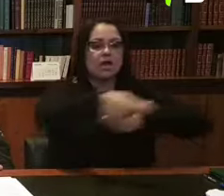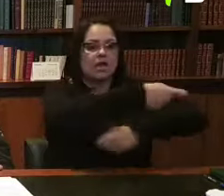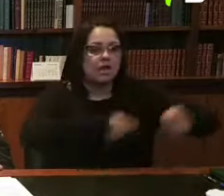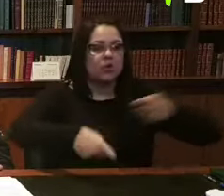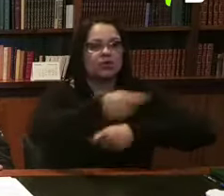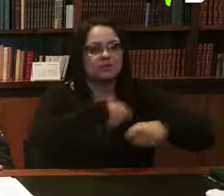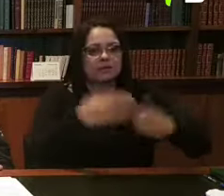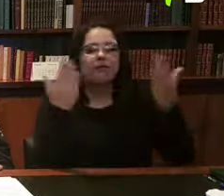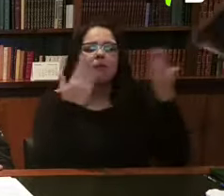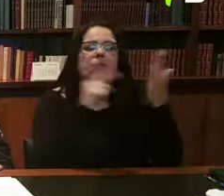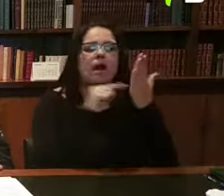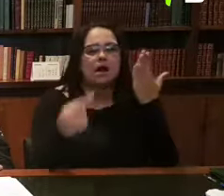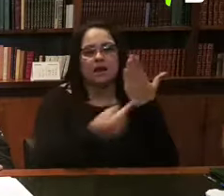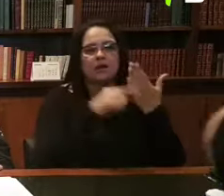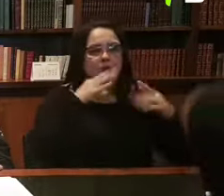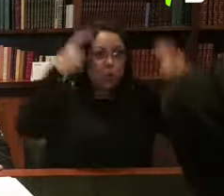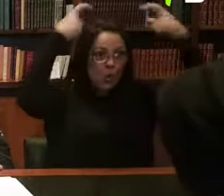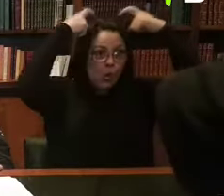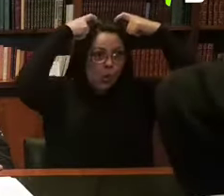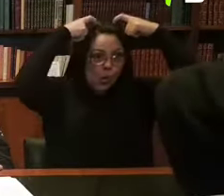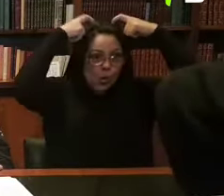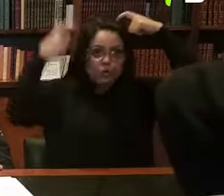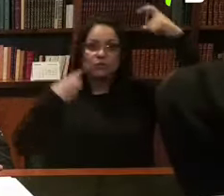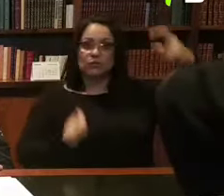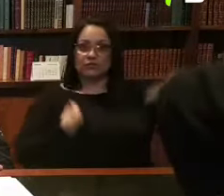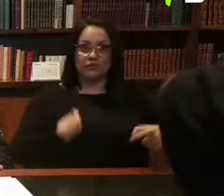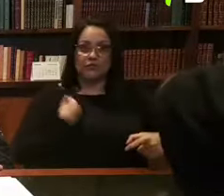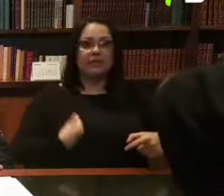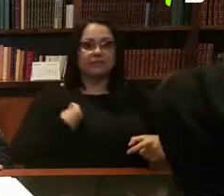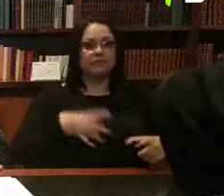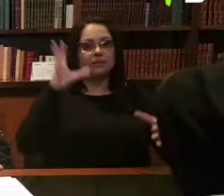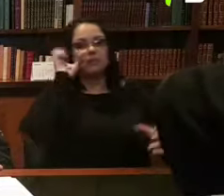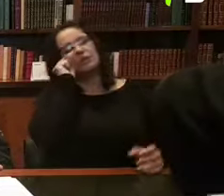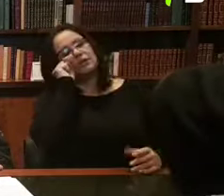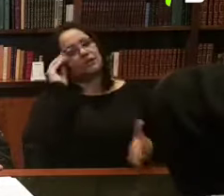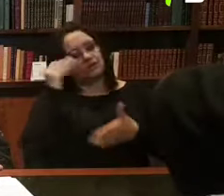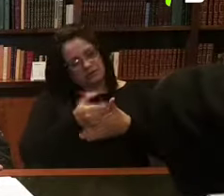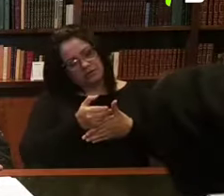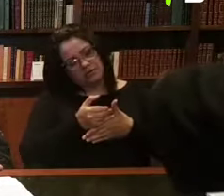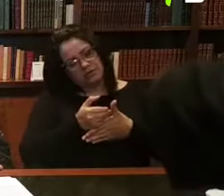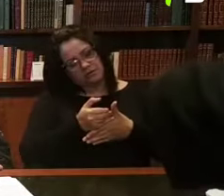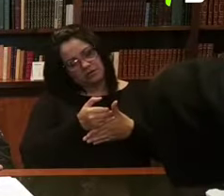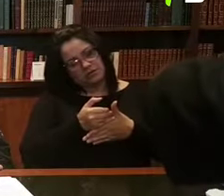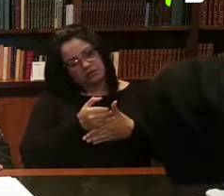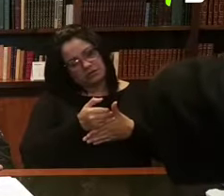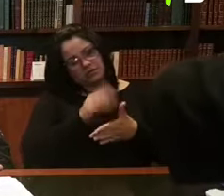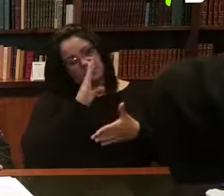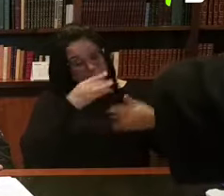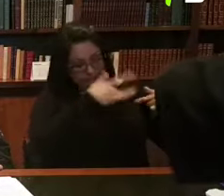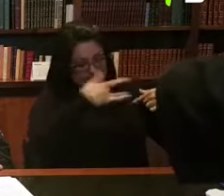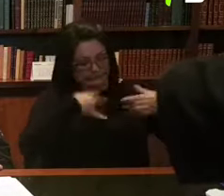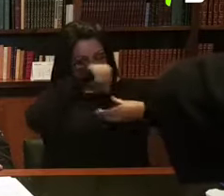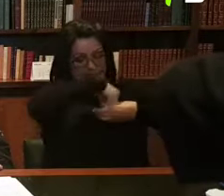fosse um urso hibernando ele ele baixou energia o consumo de energia lá embaixo mas ele tá com todas as funções preparadas